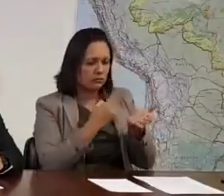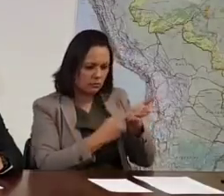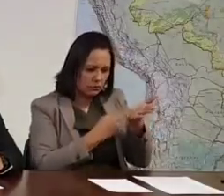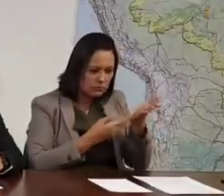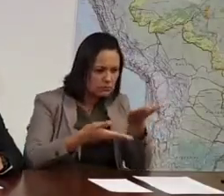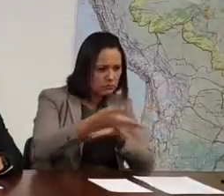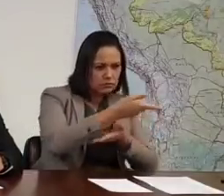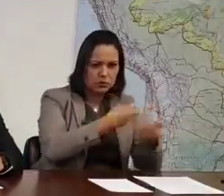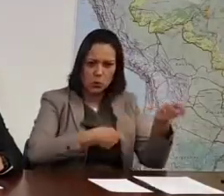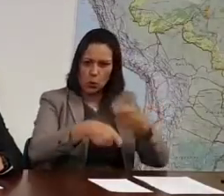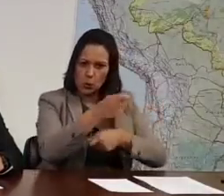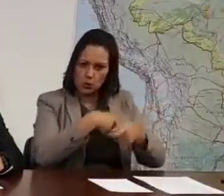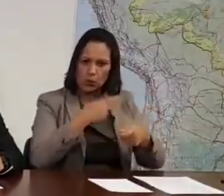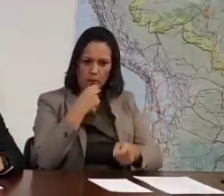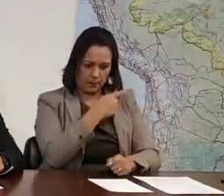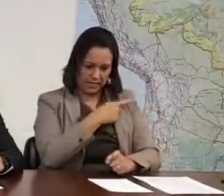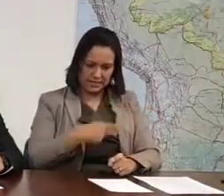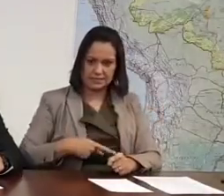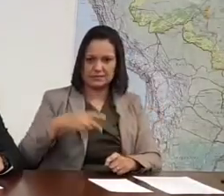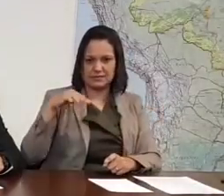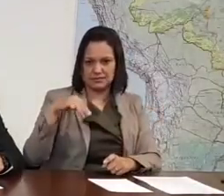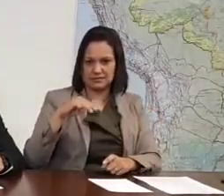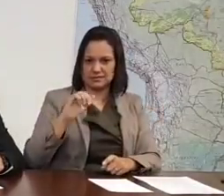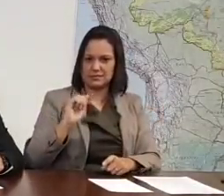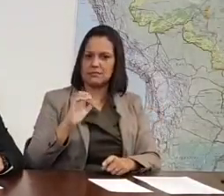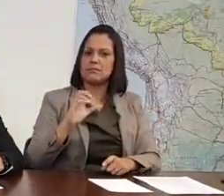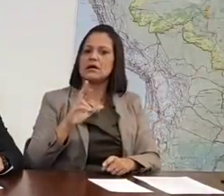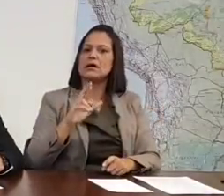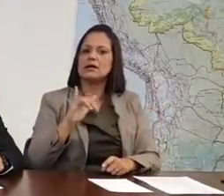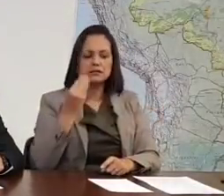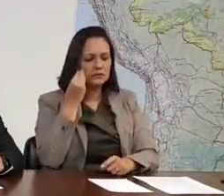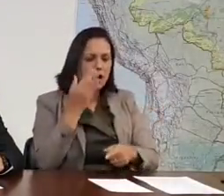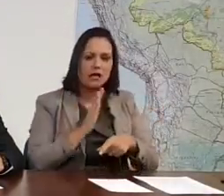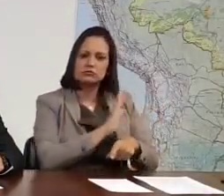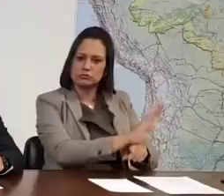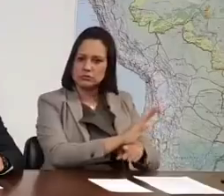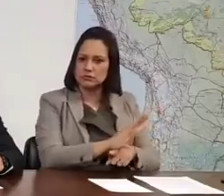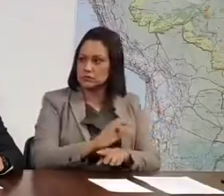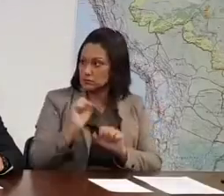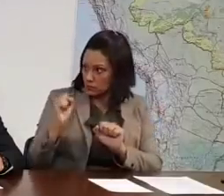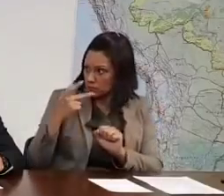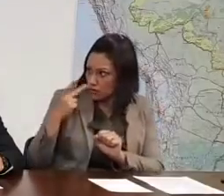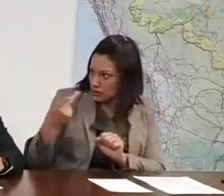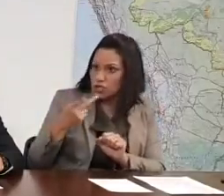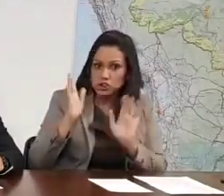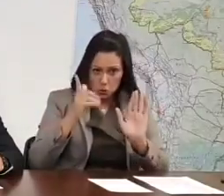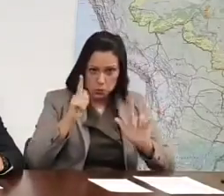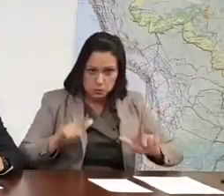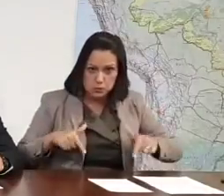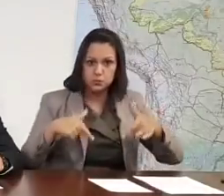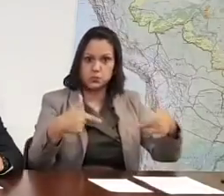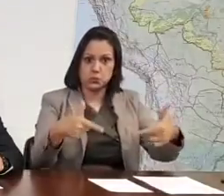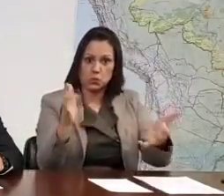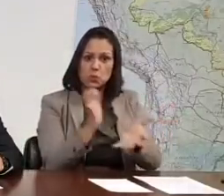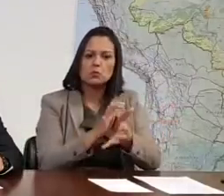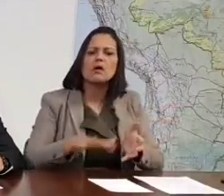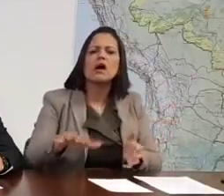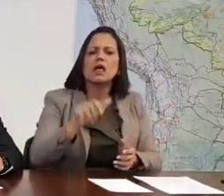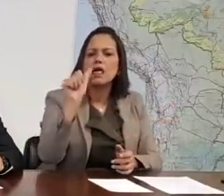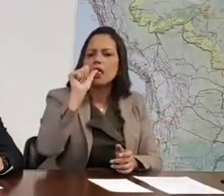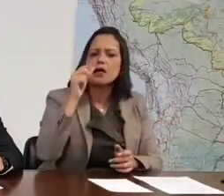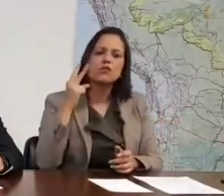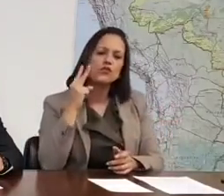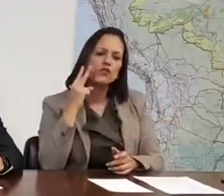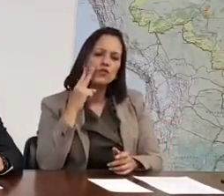com o presidente Macri, para ajudar até a Argentina. Você pode falar, avançou a questão dos vinhos